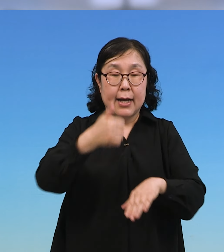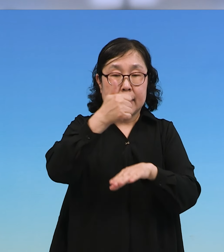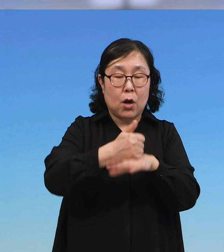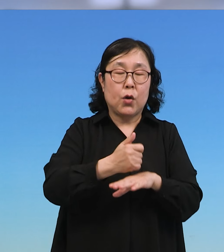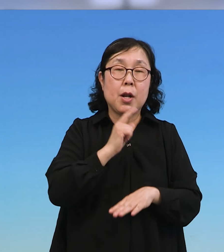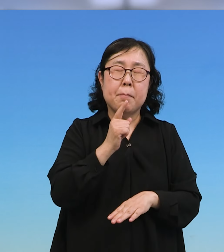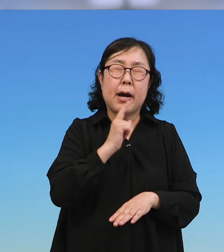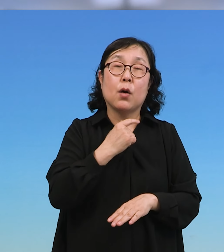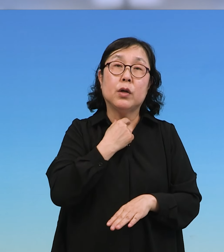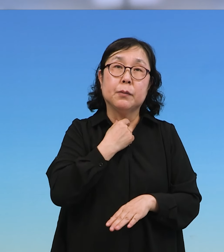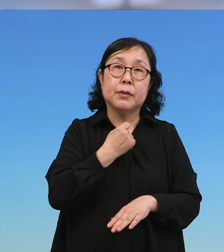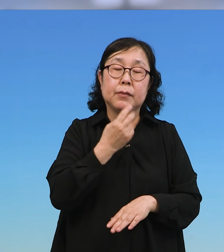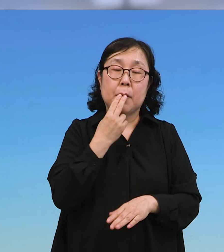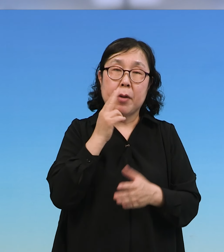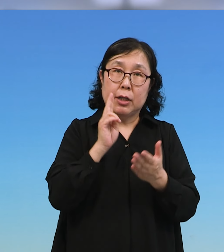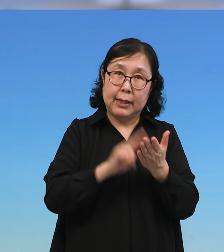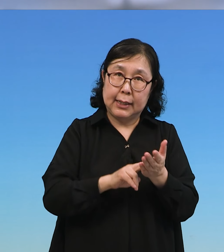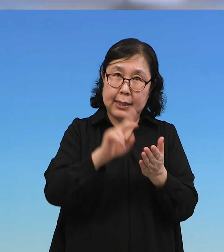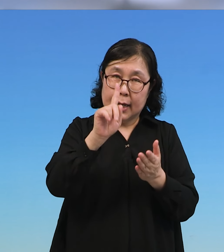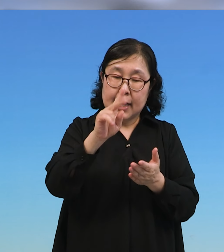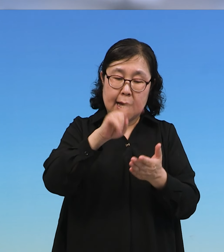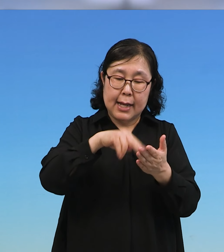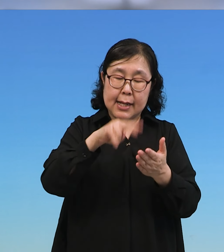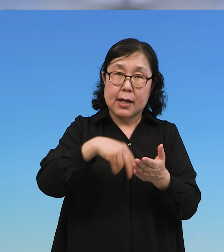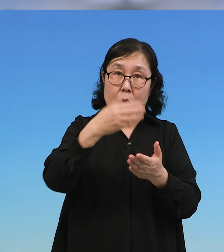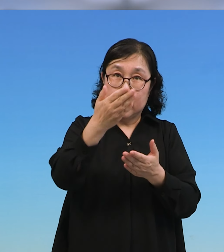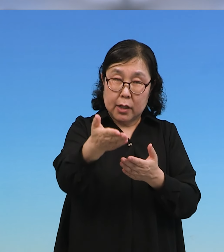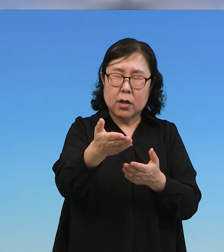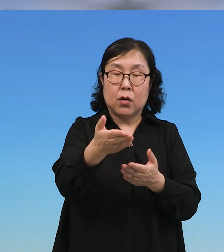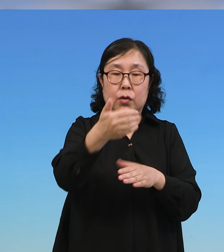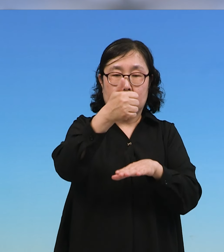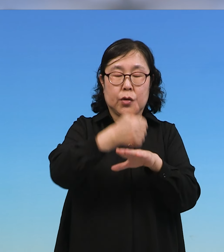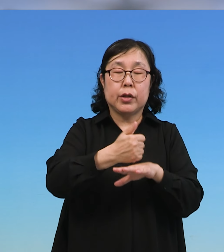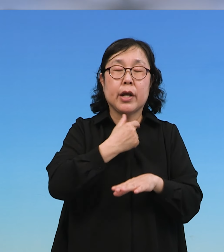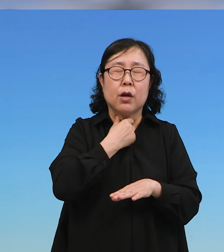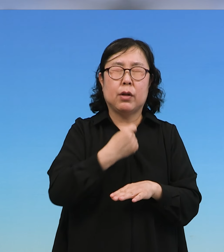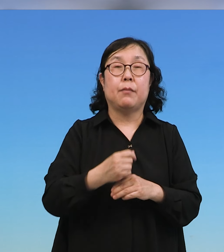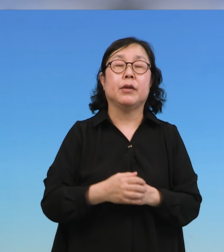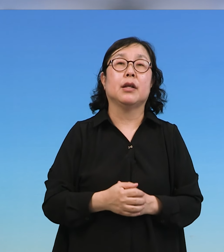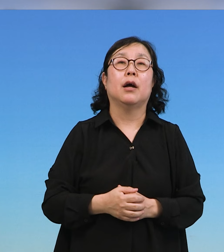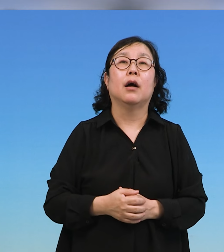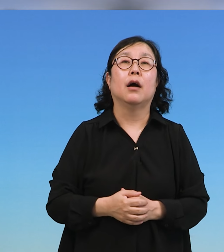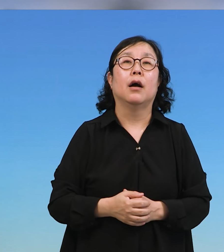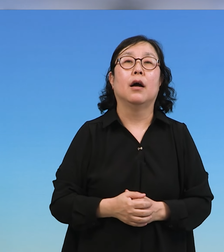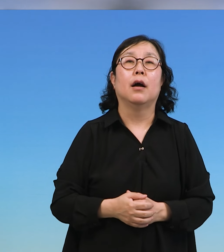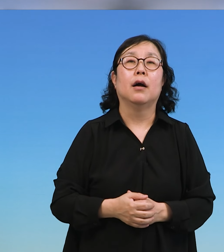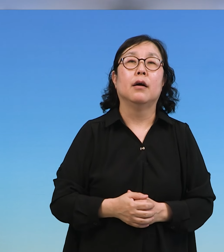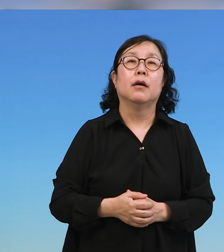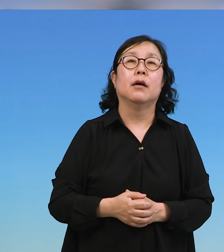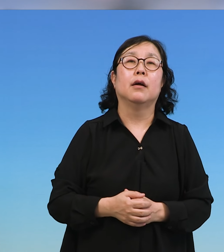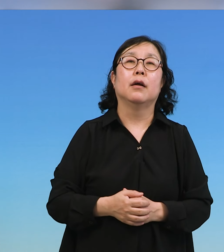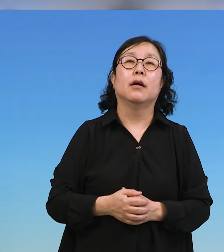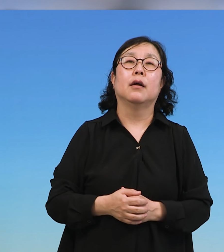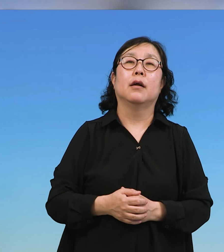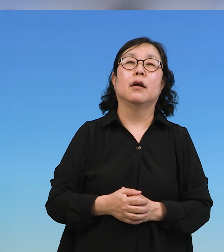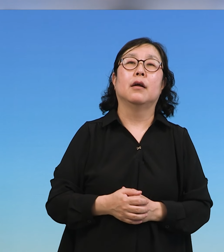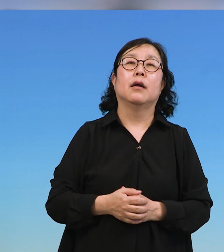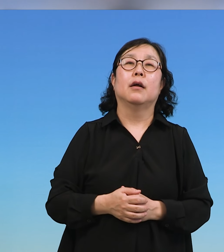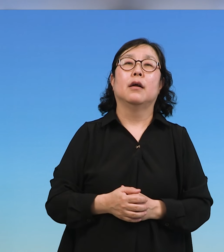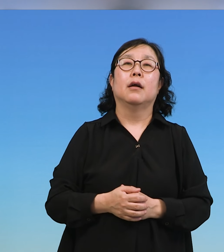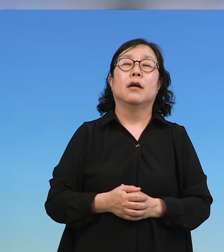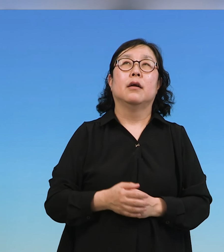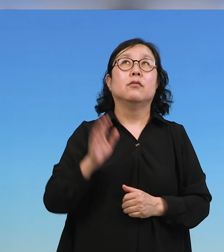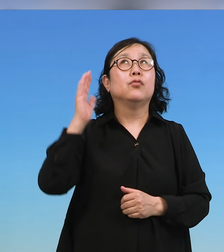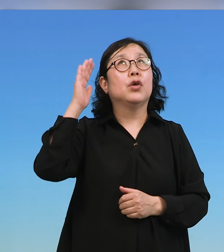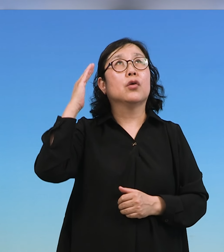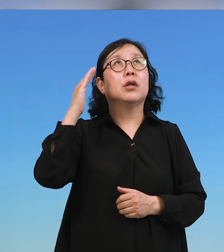결론을 저는요, 이 편지 하나 읽어드리는 것으로 마무리 짓기를 원하는데요, 최근에 그 지방에 있는